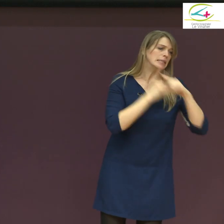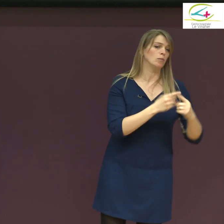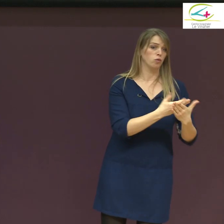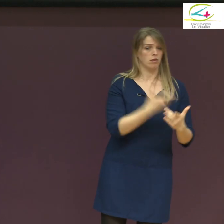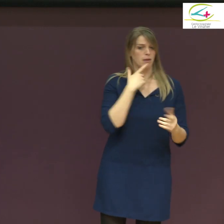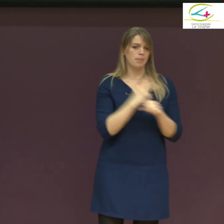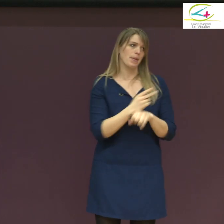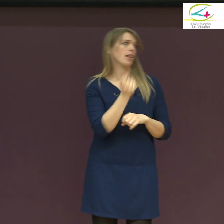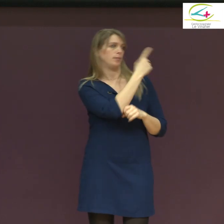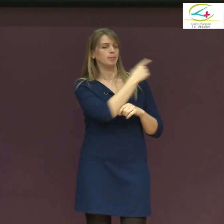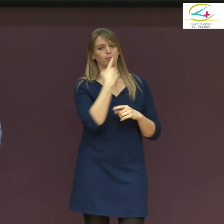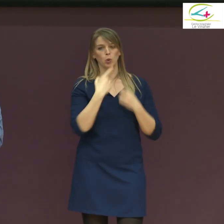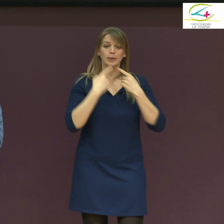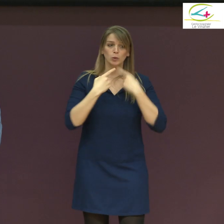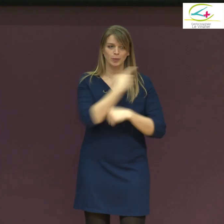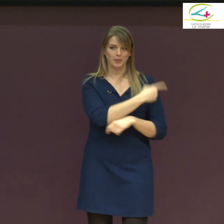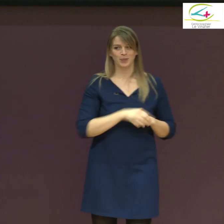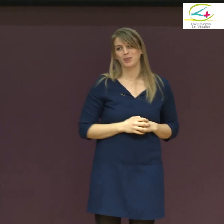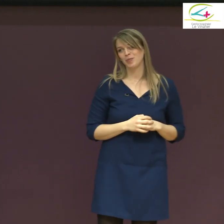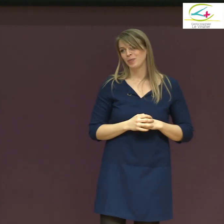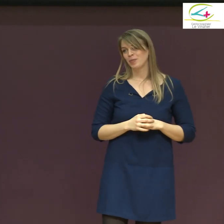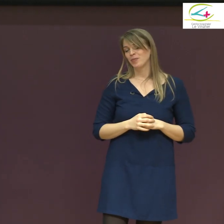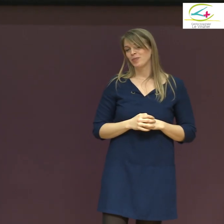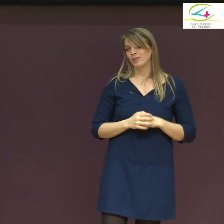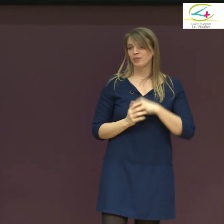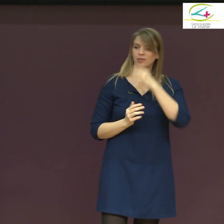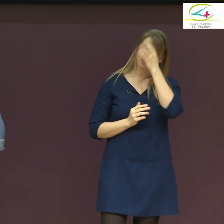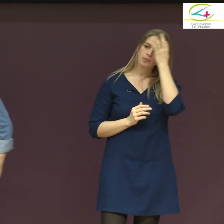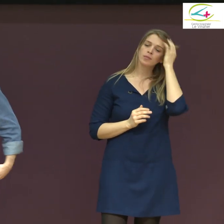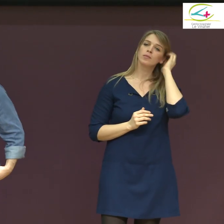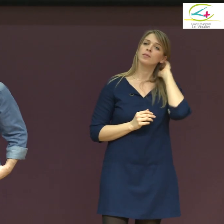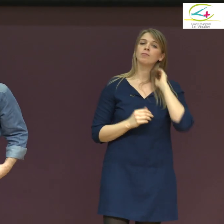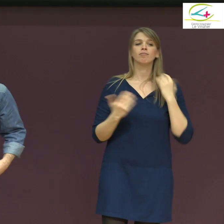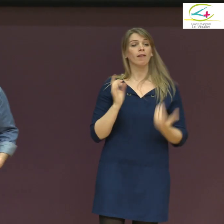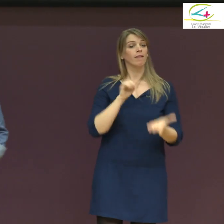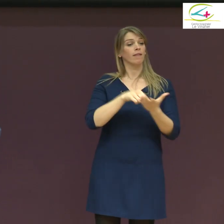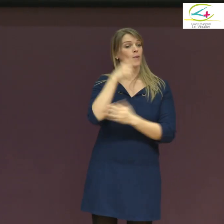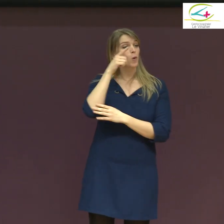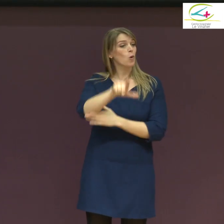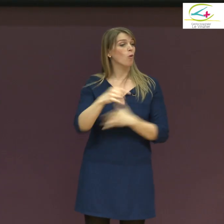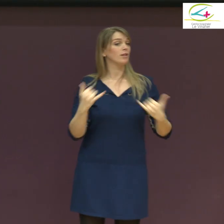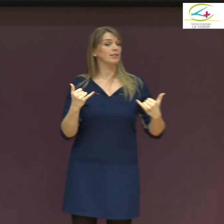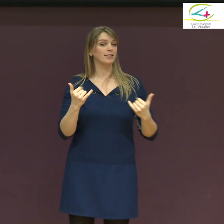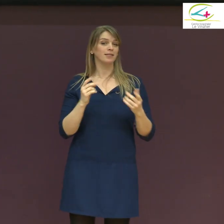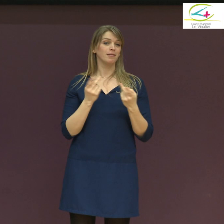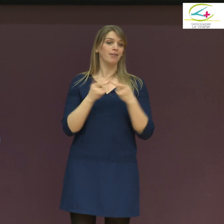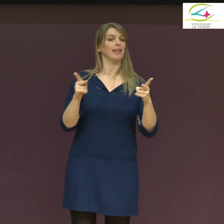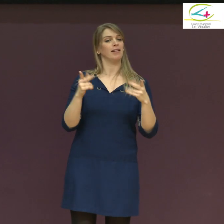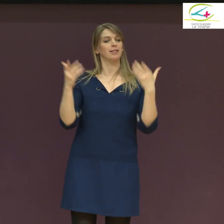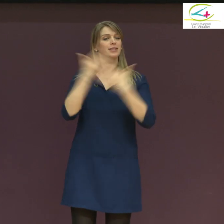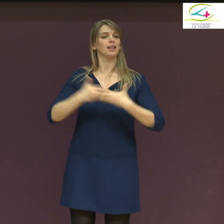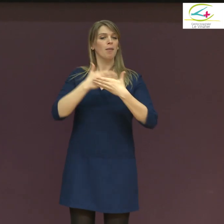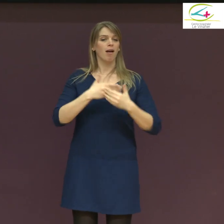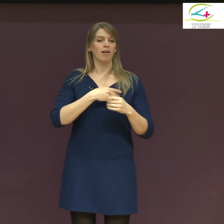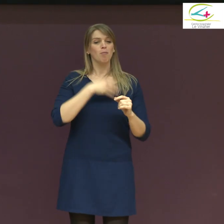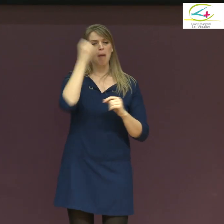avant qu'on commence, je voulais, parce qu'on est à Lyon et que c'est la ville du cinéma, enfin bon, les Américains disent que c'est de